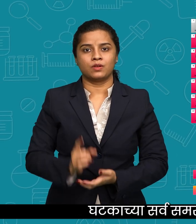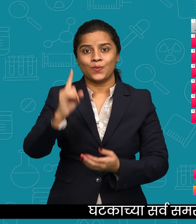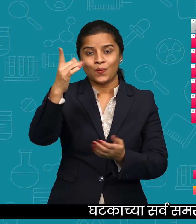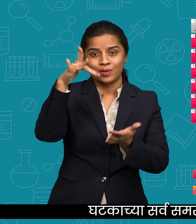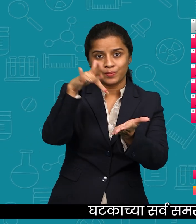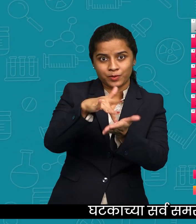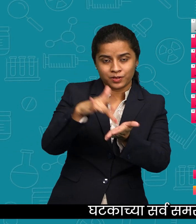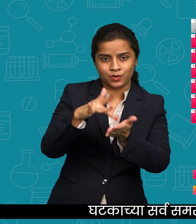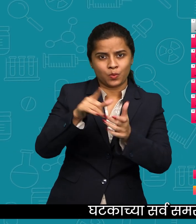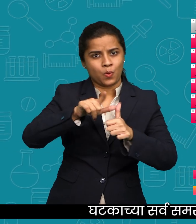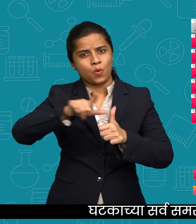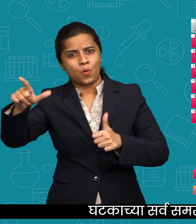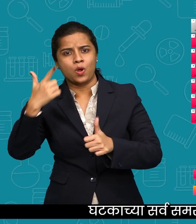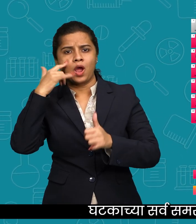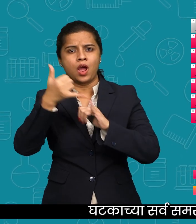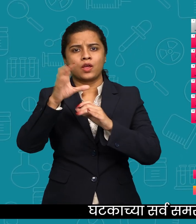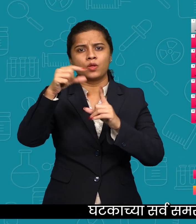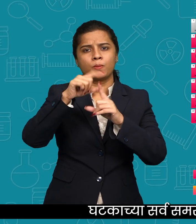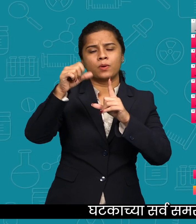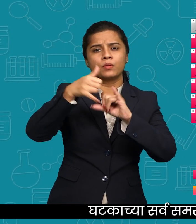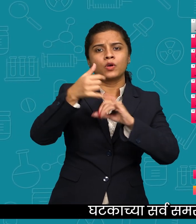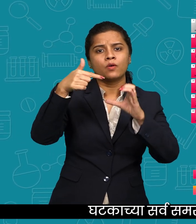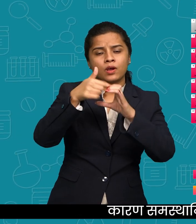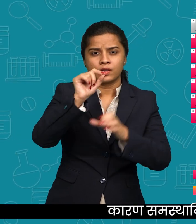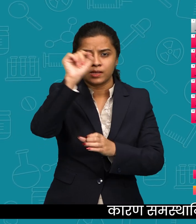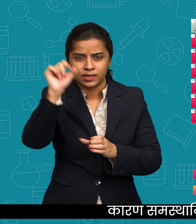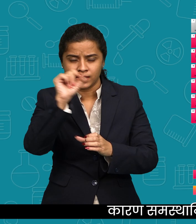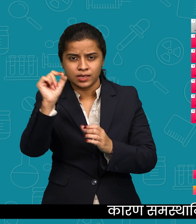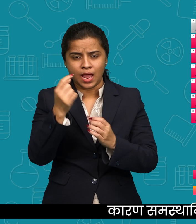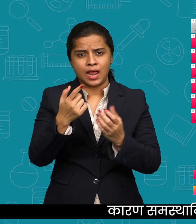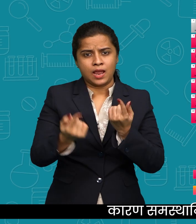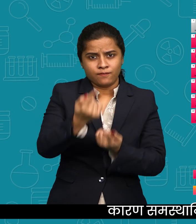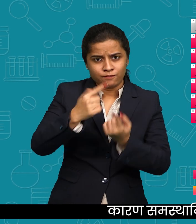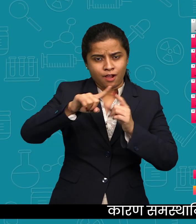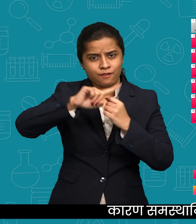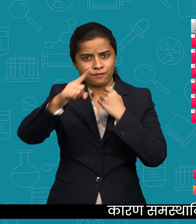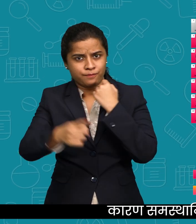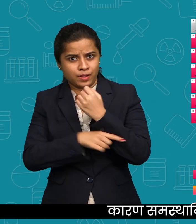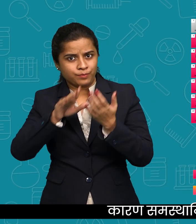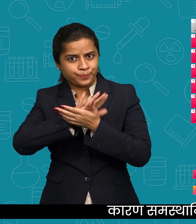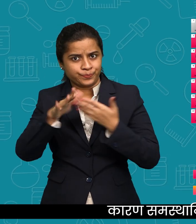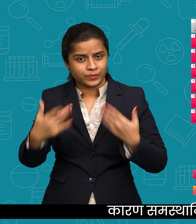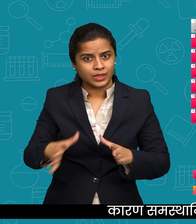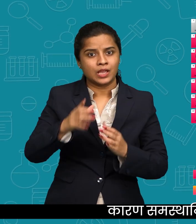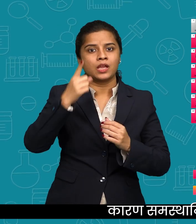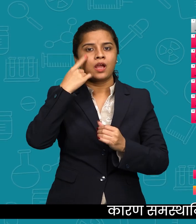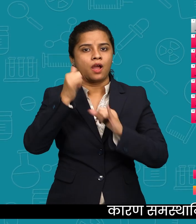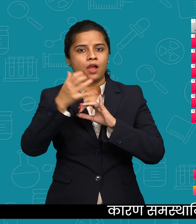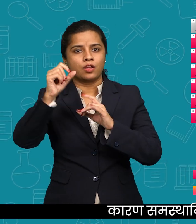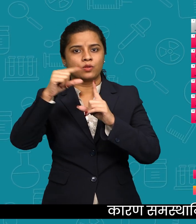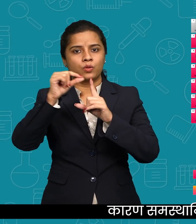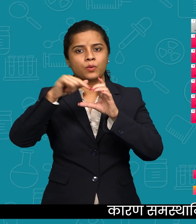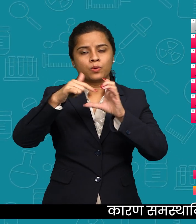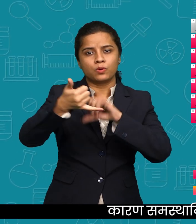घटकाच्या सर्व समस्थानिकांसाठी एकच स्थान योग्य आहे, कारण समस्थानिकांचा अणुक्रमांक समान असतो.